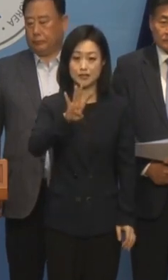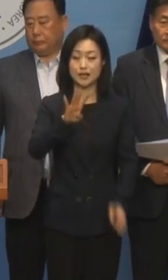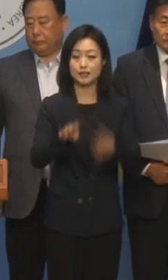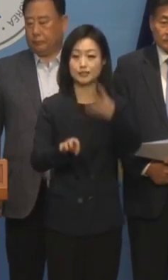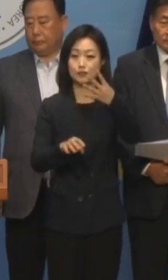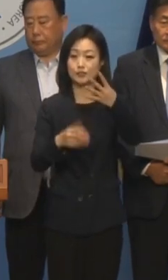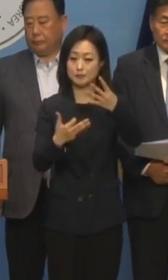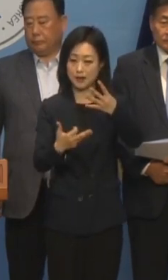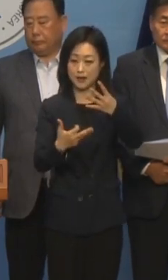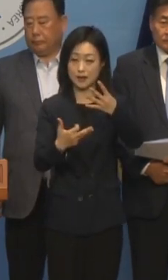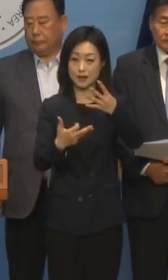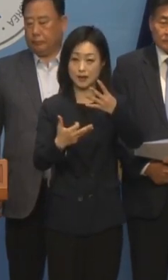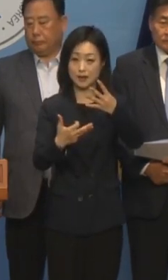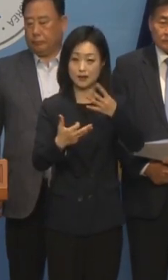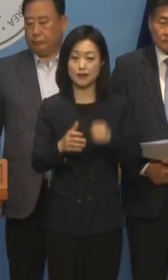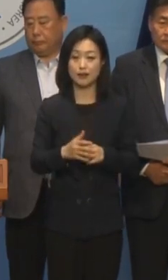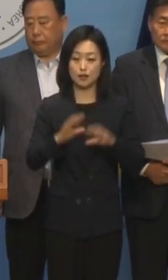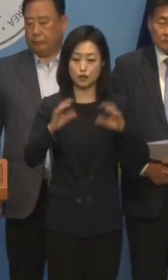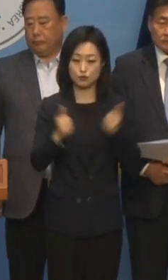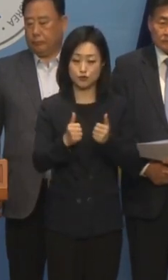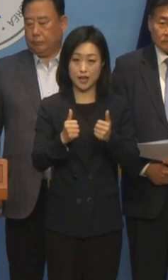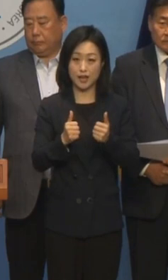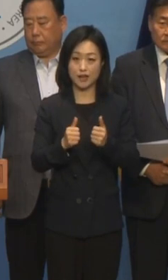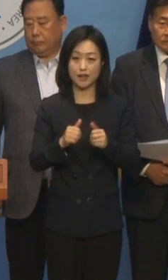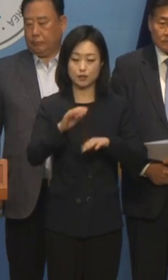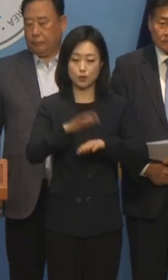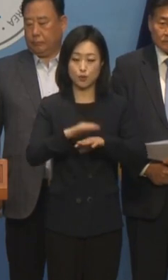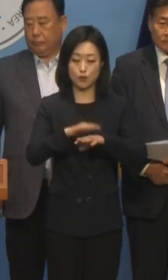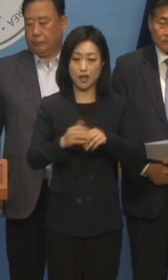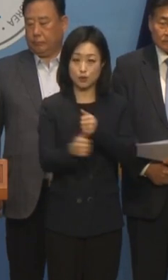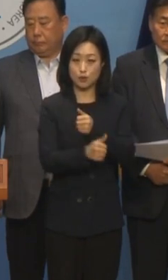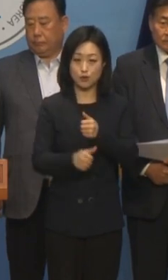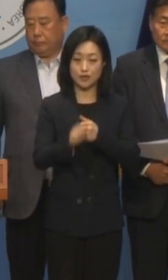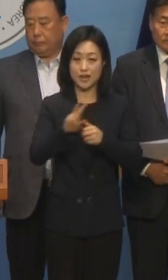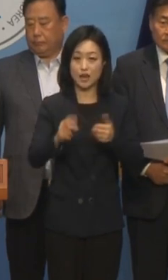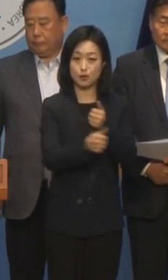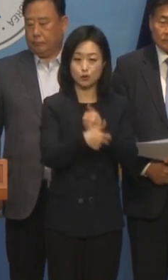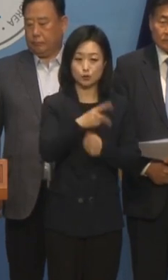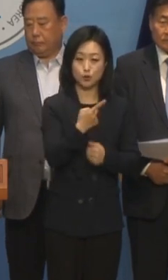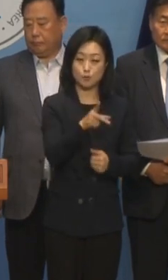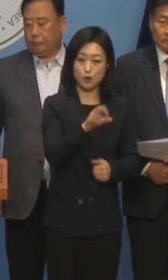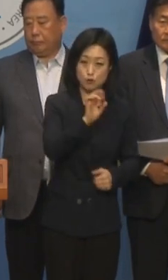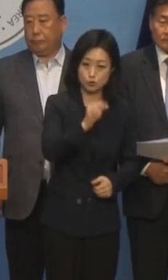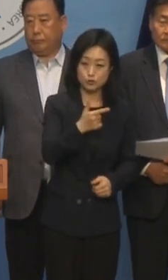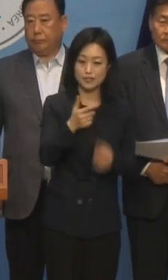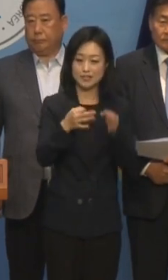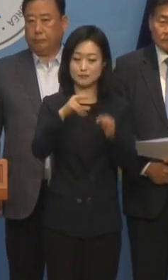4월 18일 국회 농해수위 야당 의원 소병훈, 어기구,